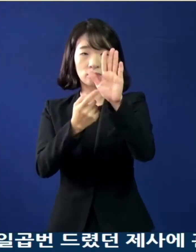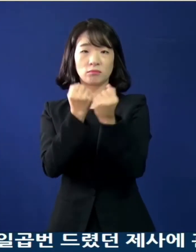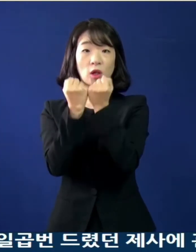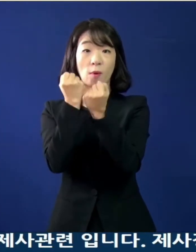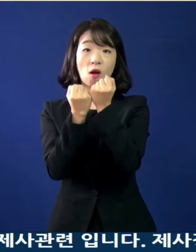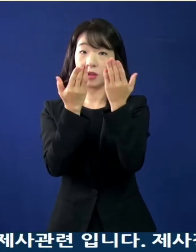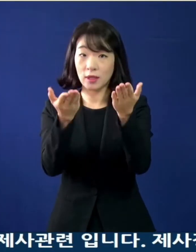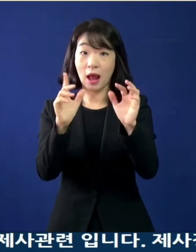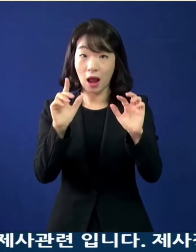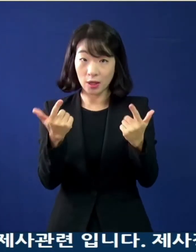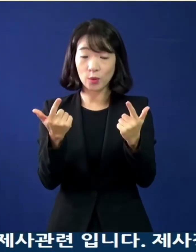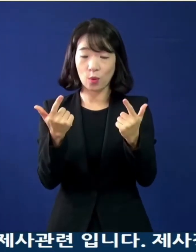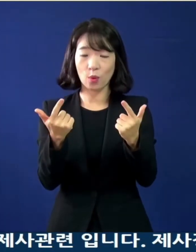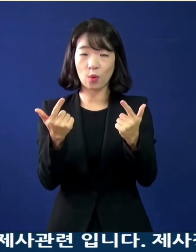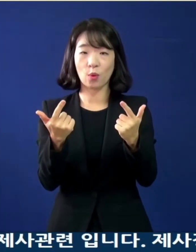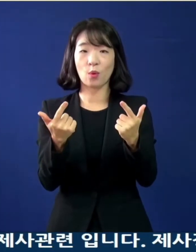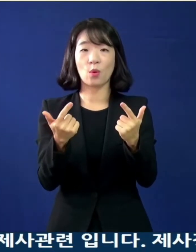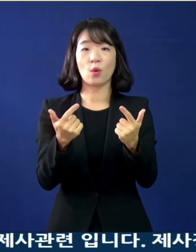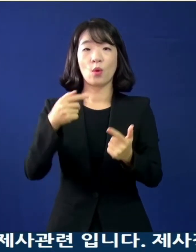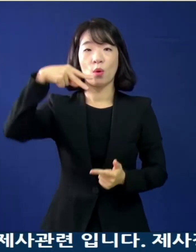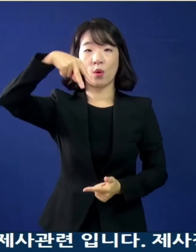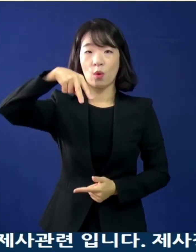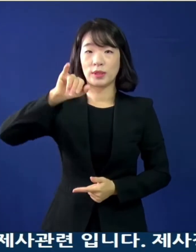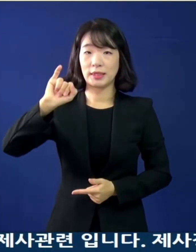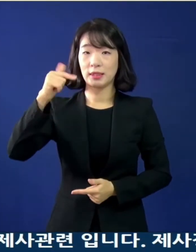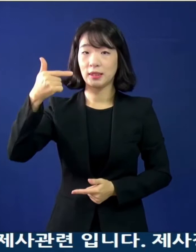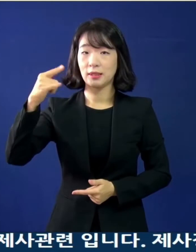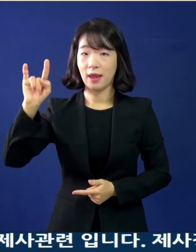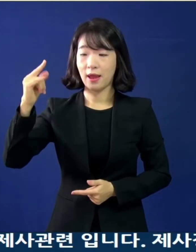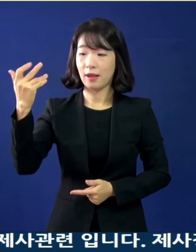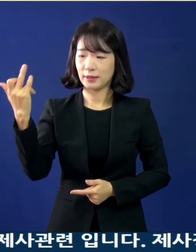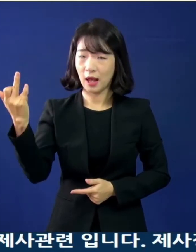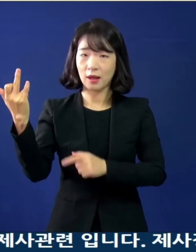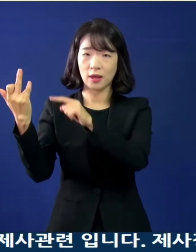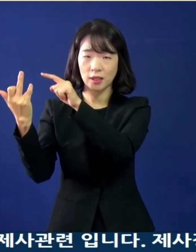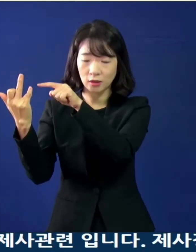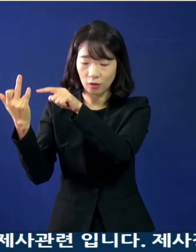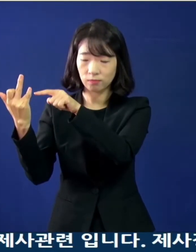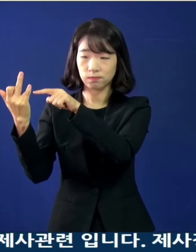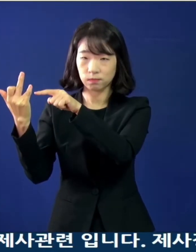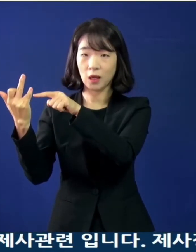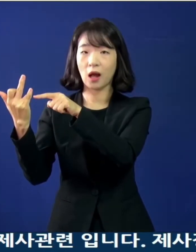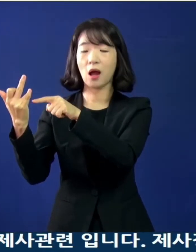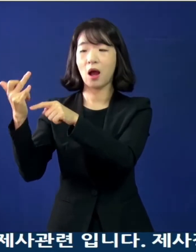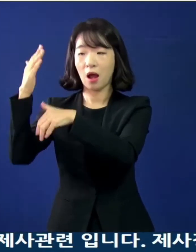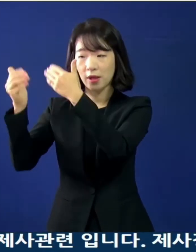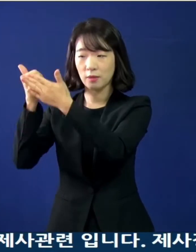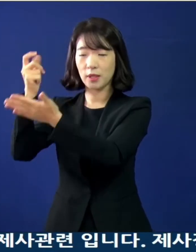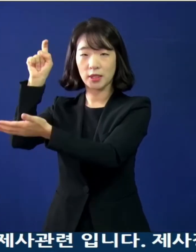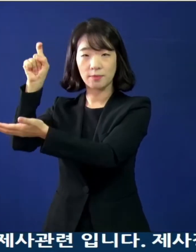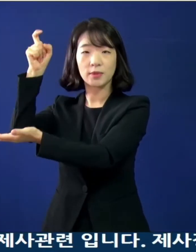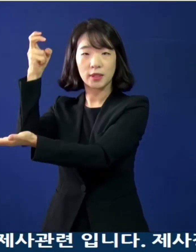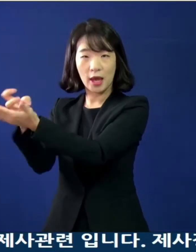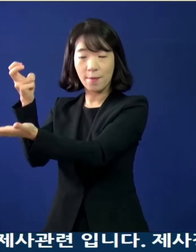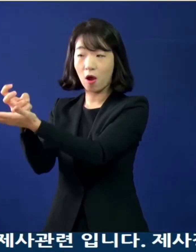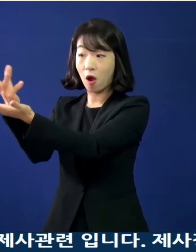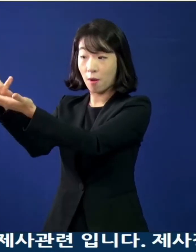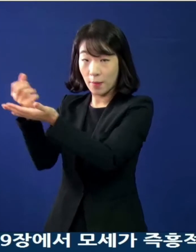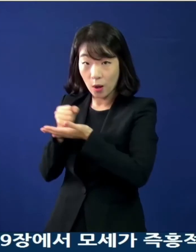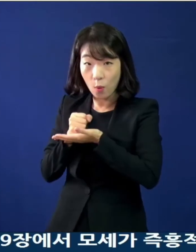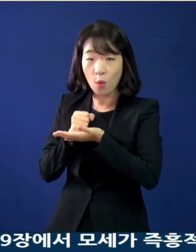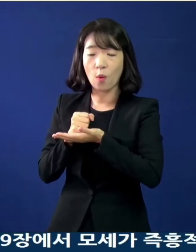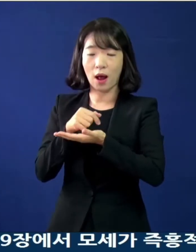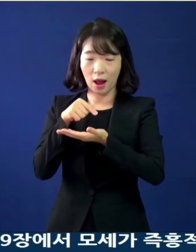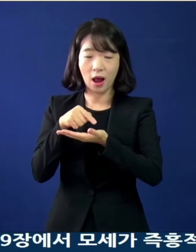출애굽기 29장에서 시내산에서 10계명을 받고 성막을 이렇게 지으라라는 계시를 받을 때 포함되어